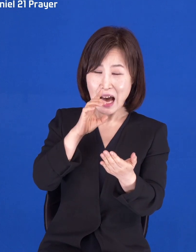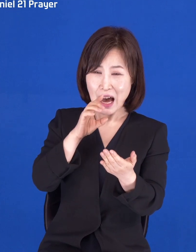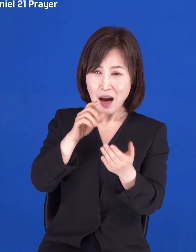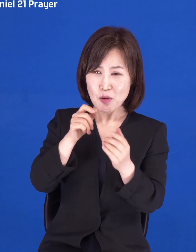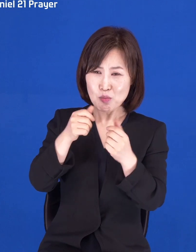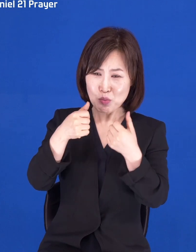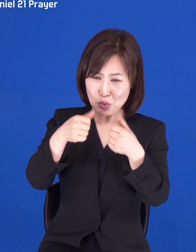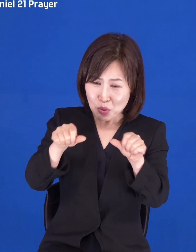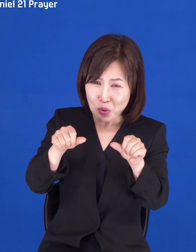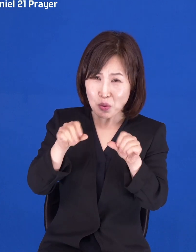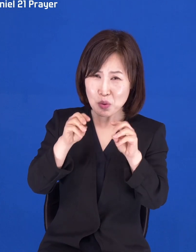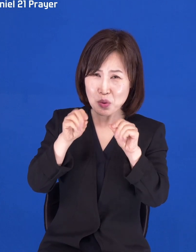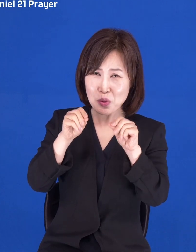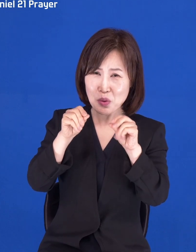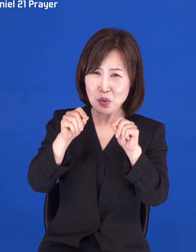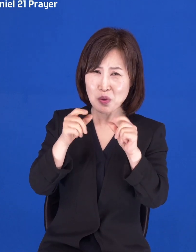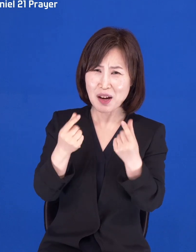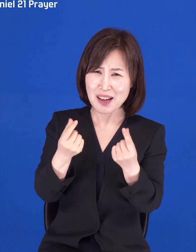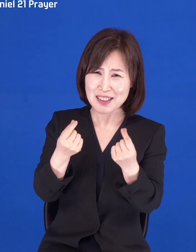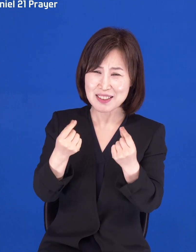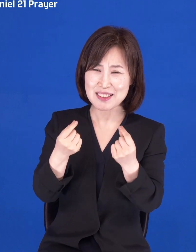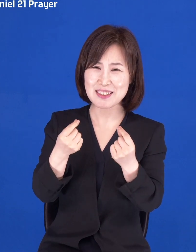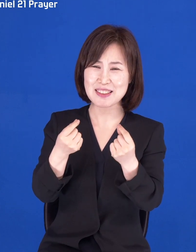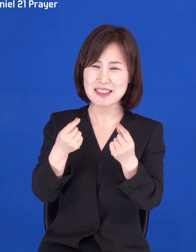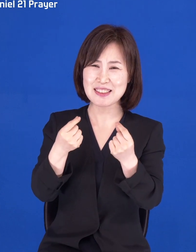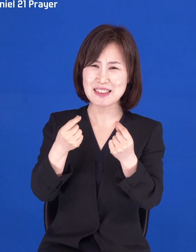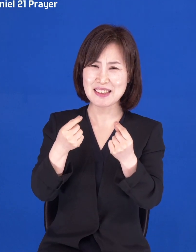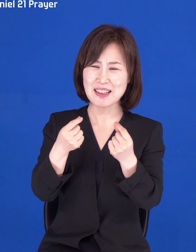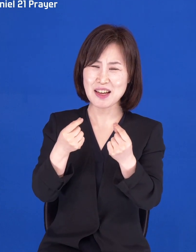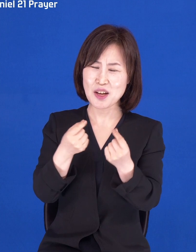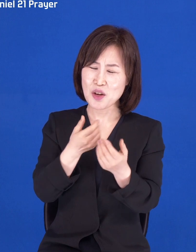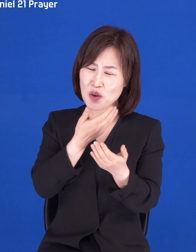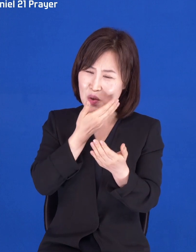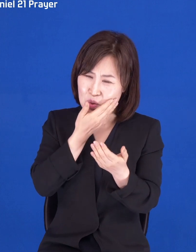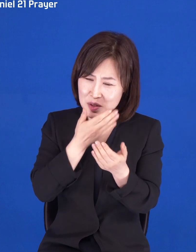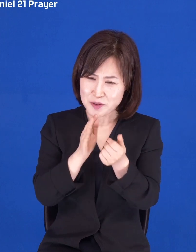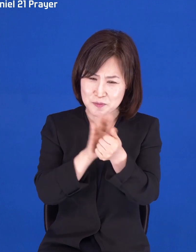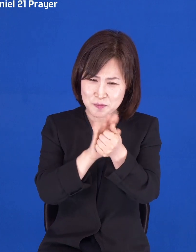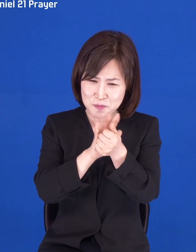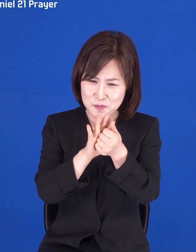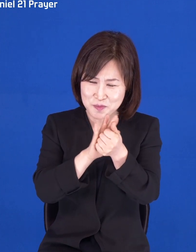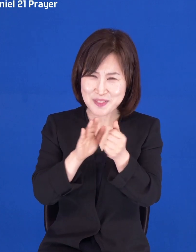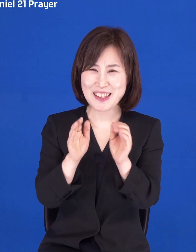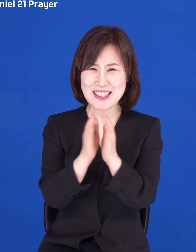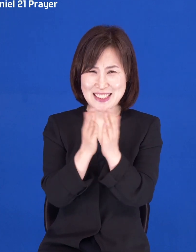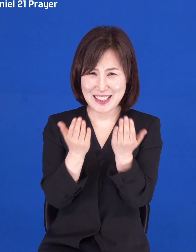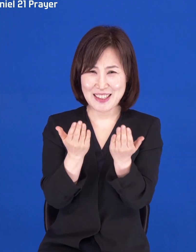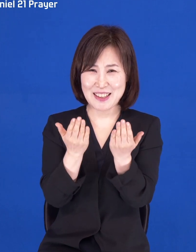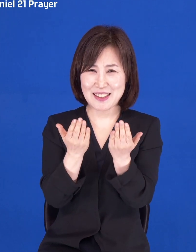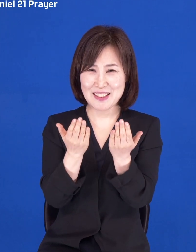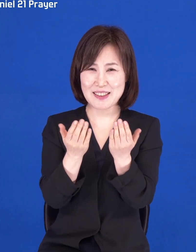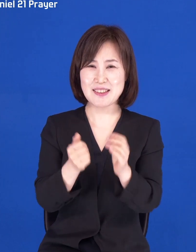금방이라도 부스러질 것만 같고 찢어질 것만 같은 그런 성경책이었습니다.